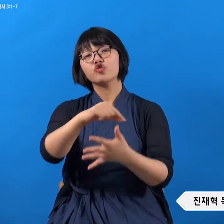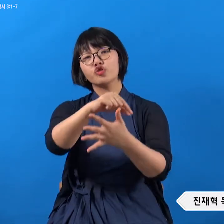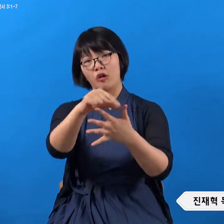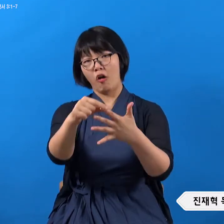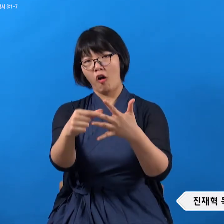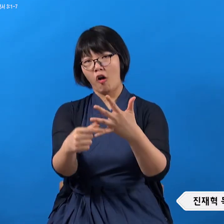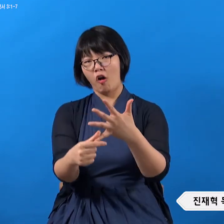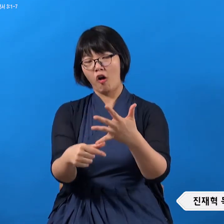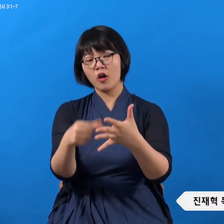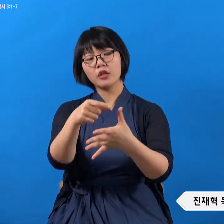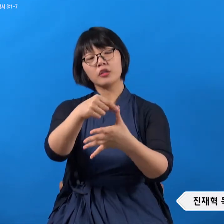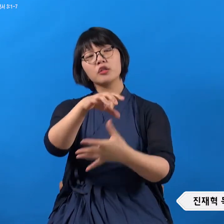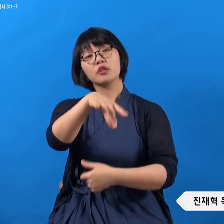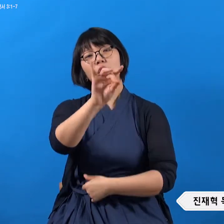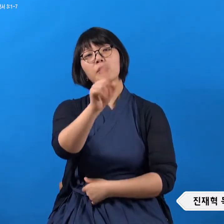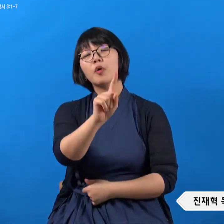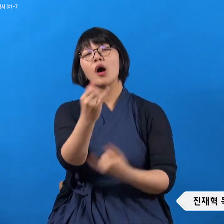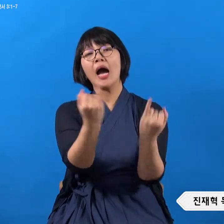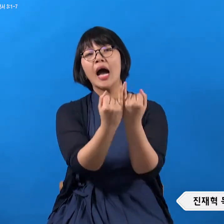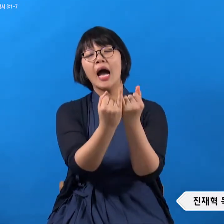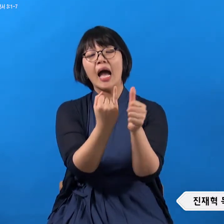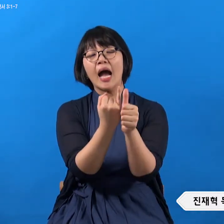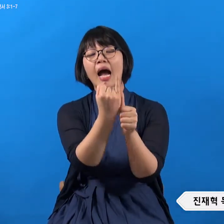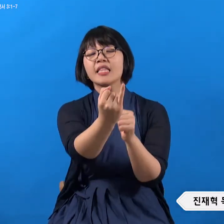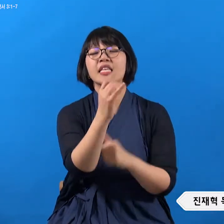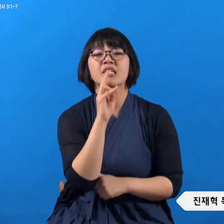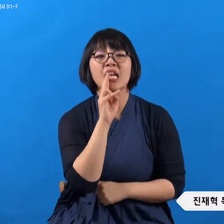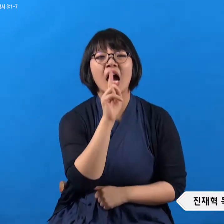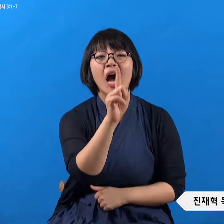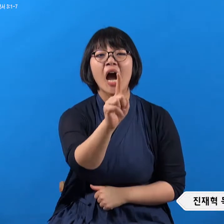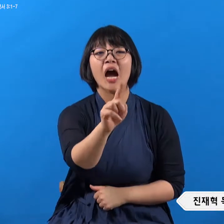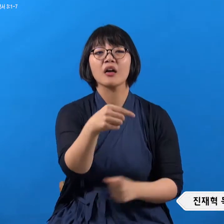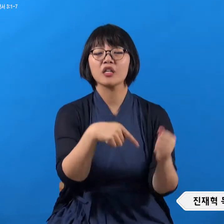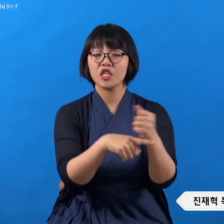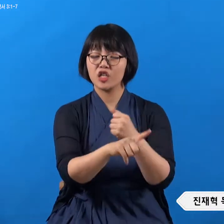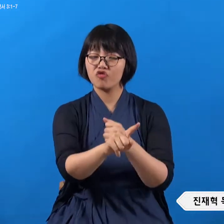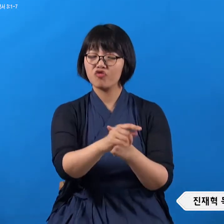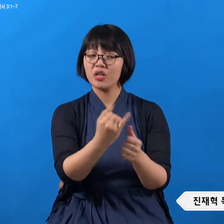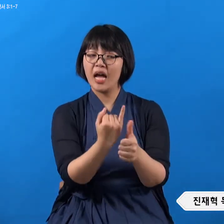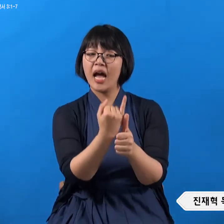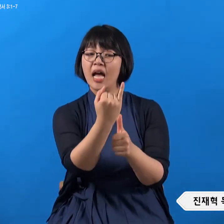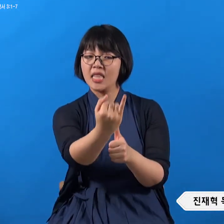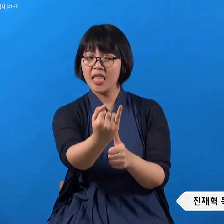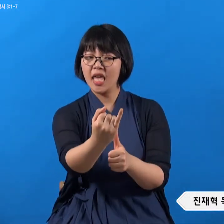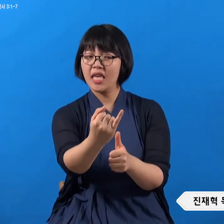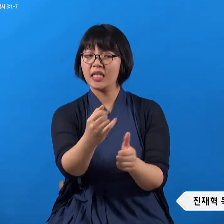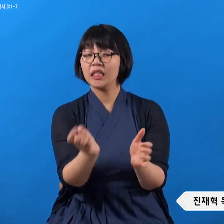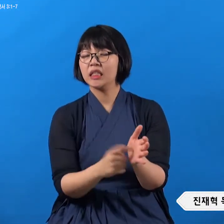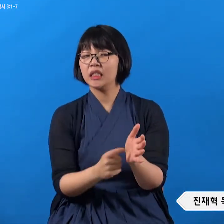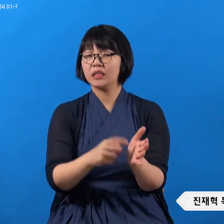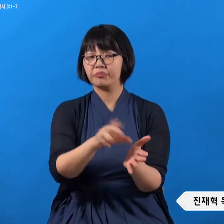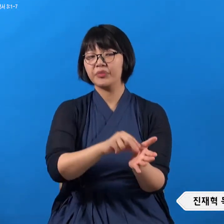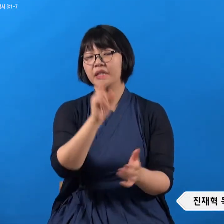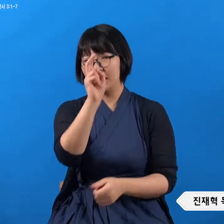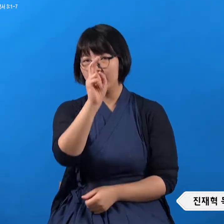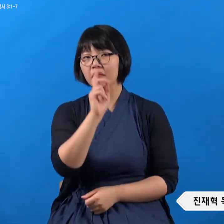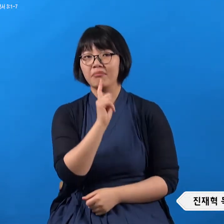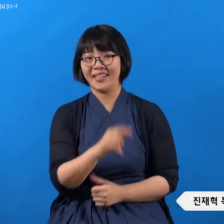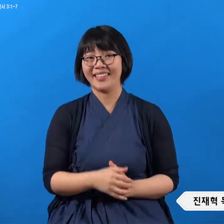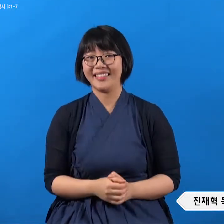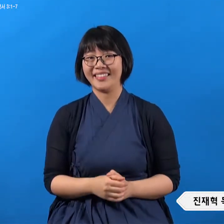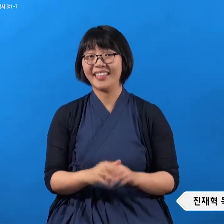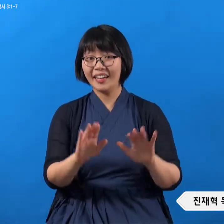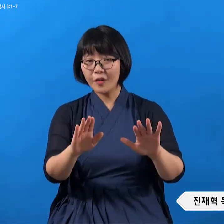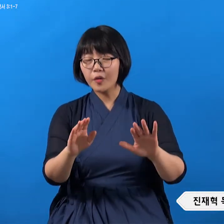라고 시작하는 이유는 아내들의 문제가 몹시 시급하기 때문이다 라고 이야기하기도 합니다. 또